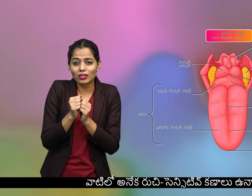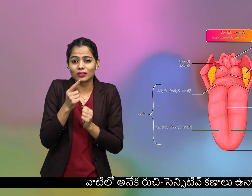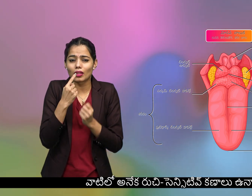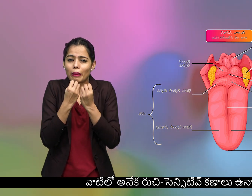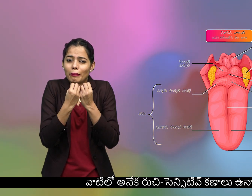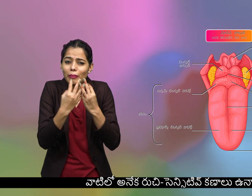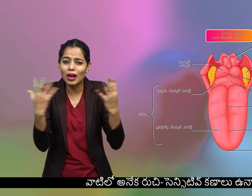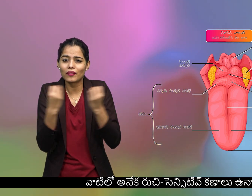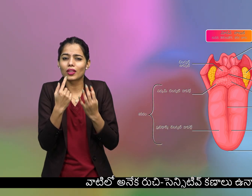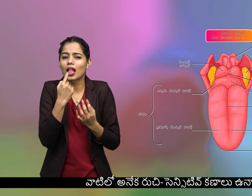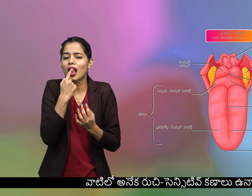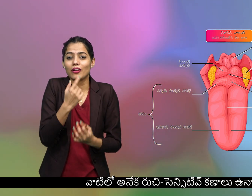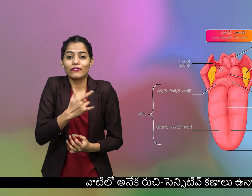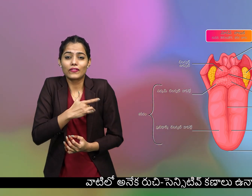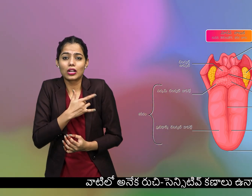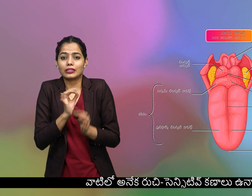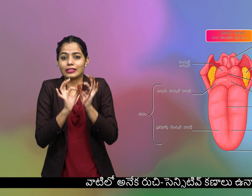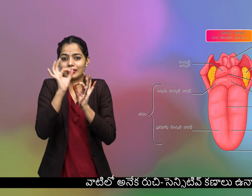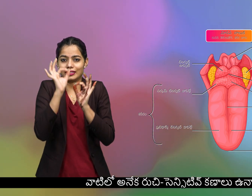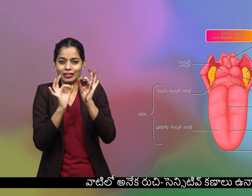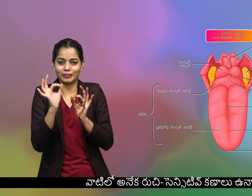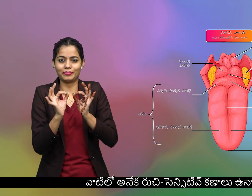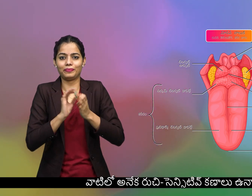వాటిలో అనేక రుచి సెన్సిటివ్ కణాలు ఉన్నాయి.